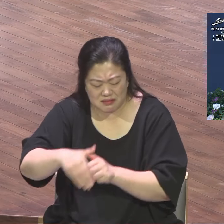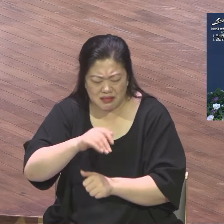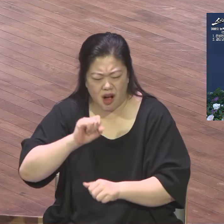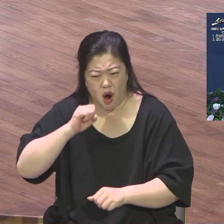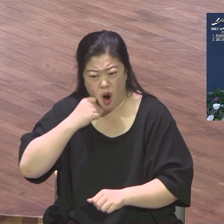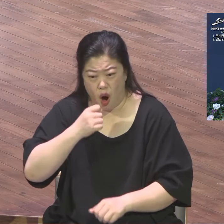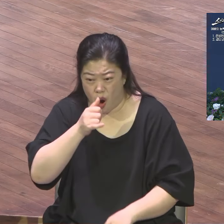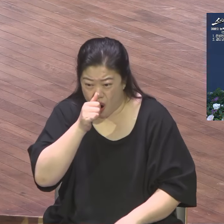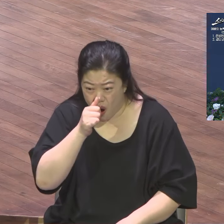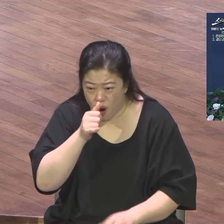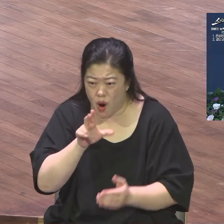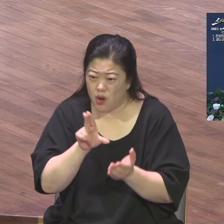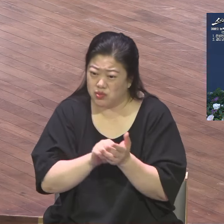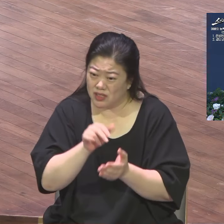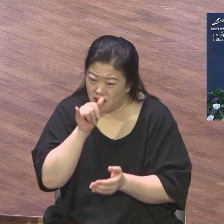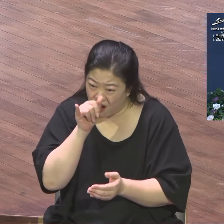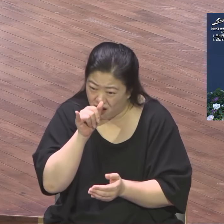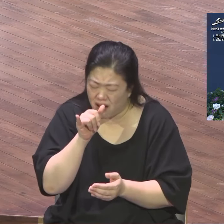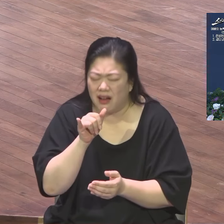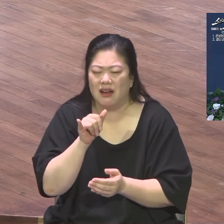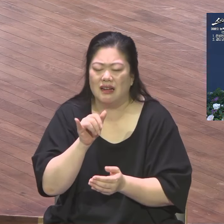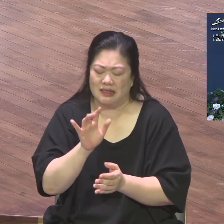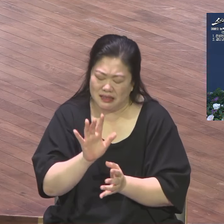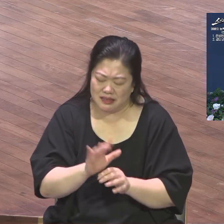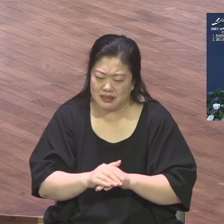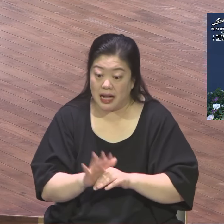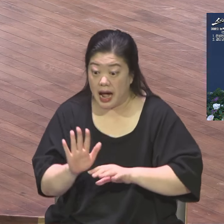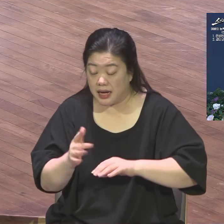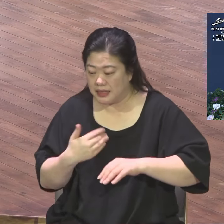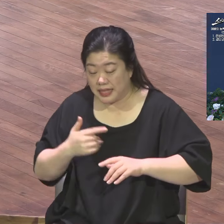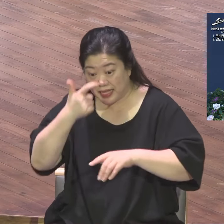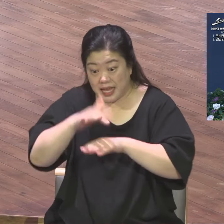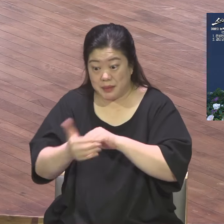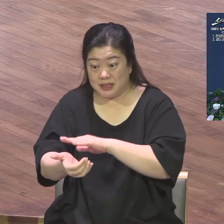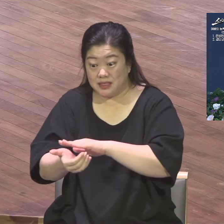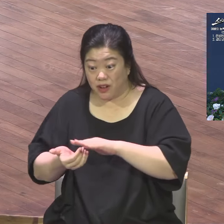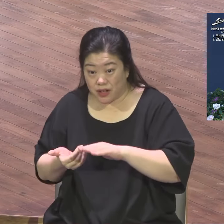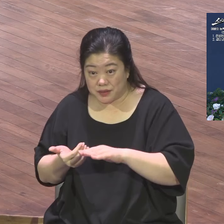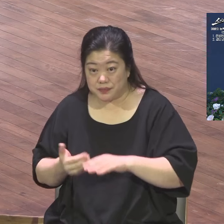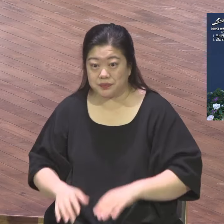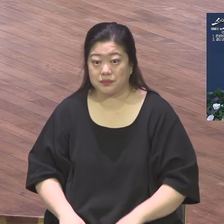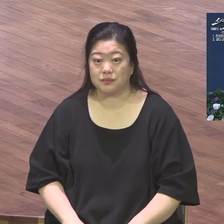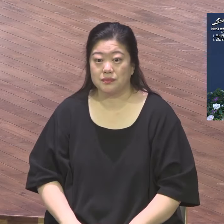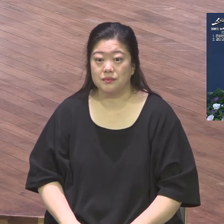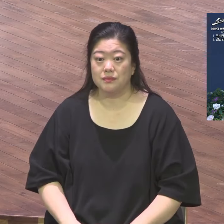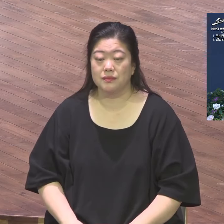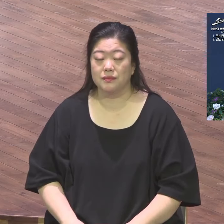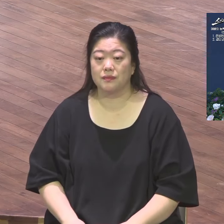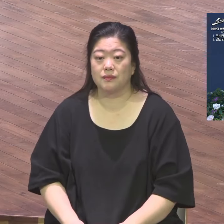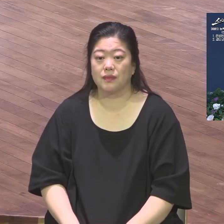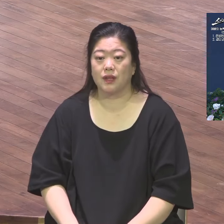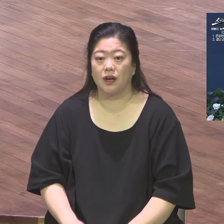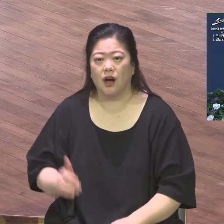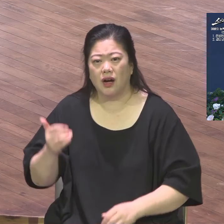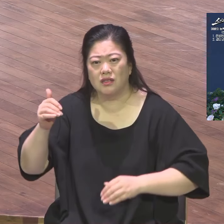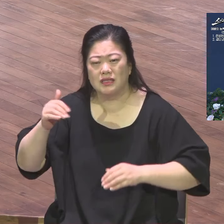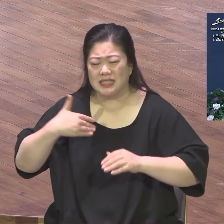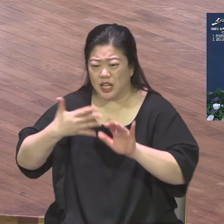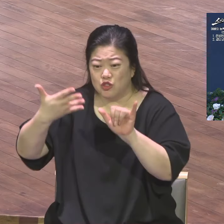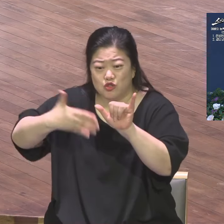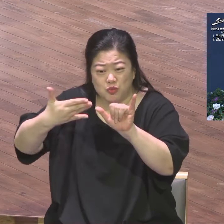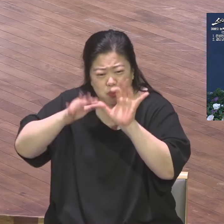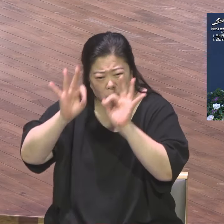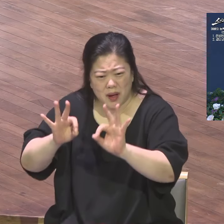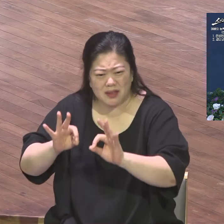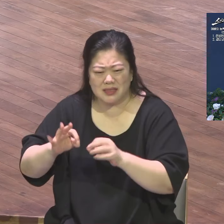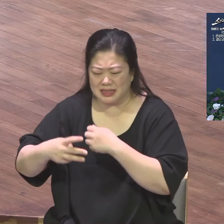조금 전에 우리 선생님 학원 권사님이 학교에서 억울하게 교사를 29년 했는데 좀 애들 좀 이상한